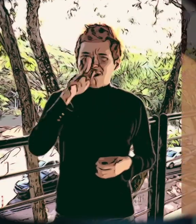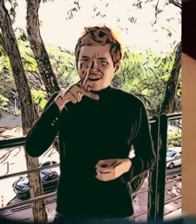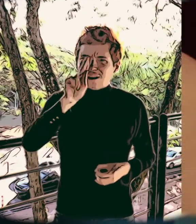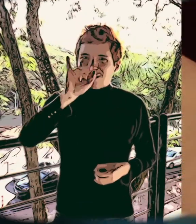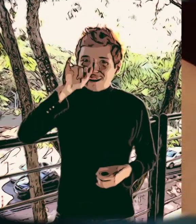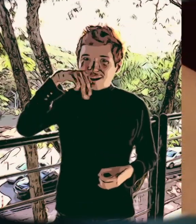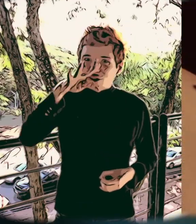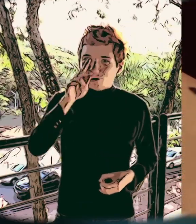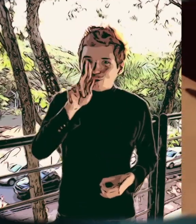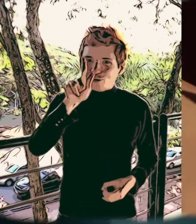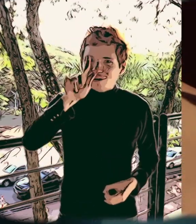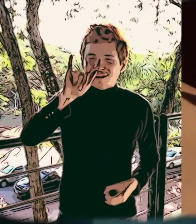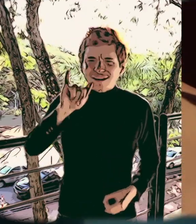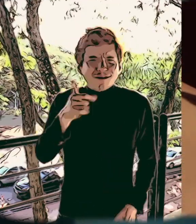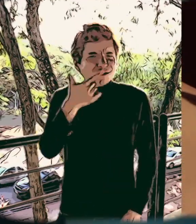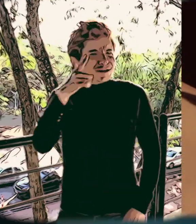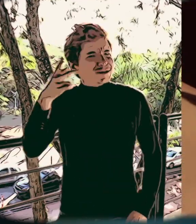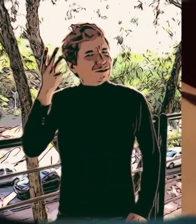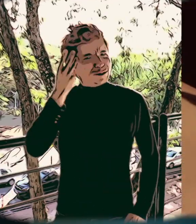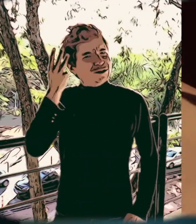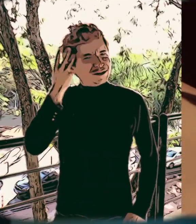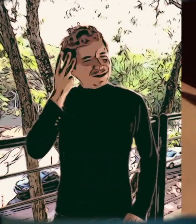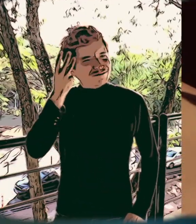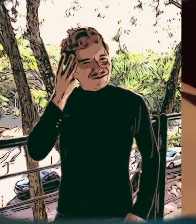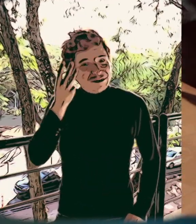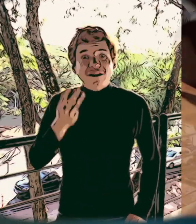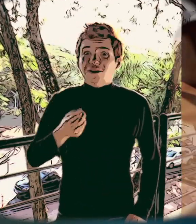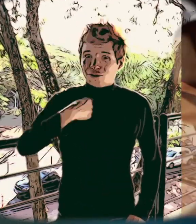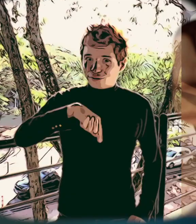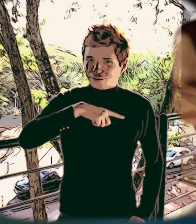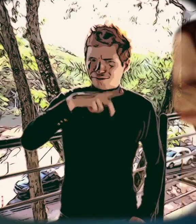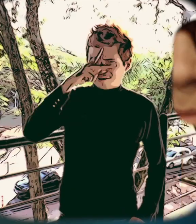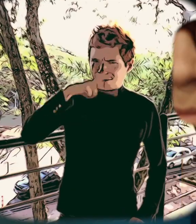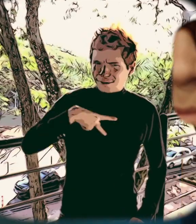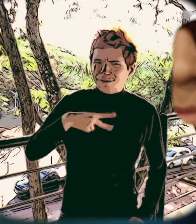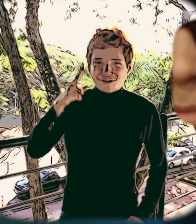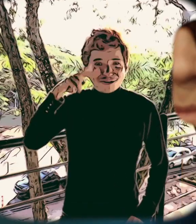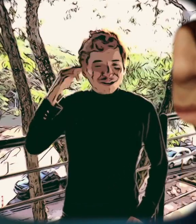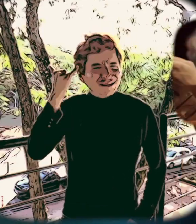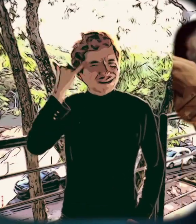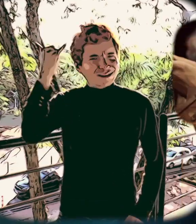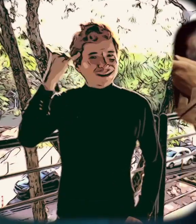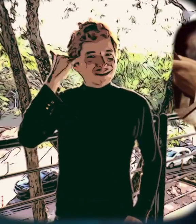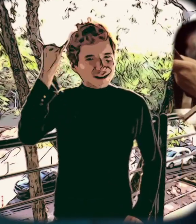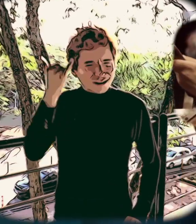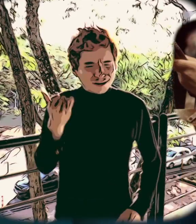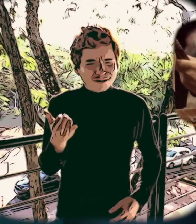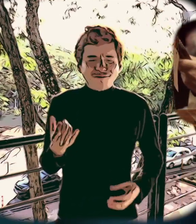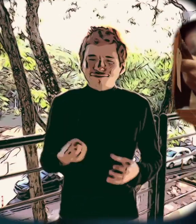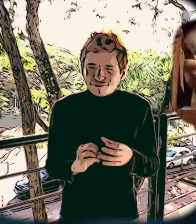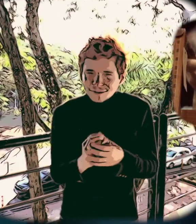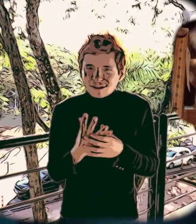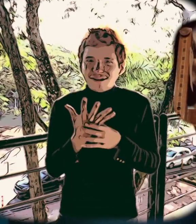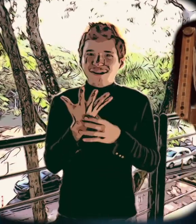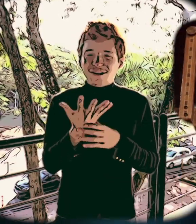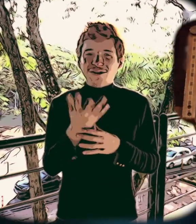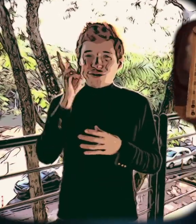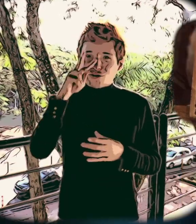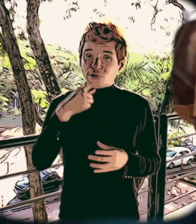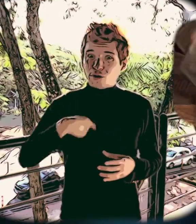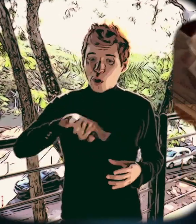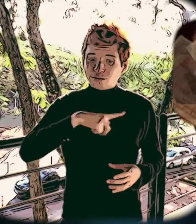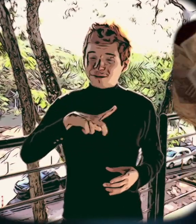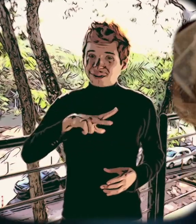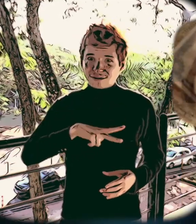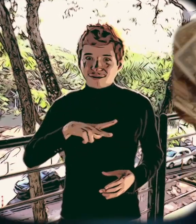é o Kintsugi Sem Memórias. Esse espetáculo é uma autoficção criada a partir das nossas memórias pessoais